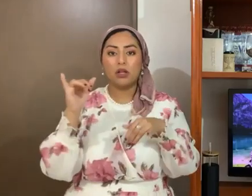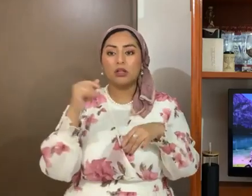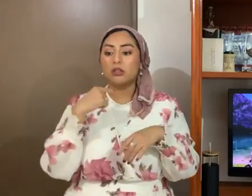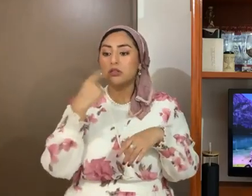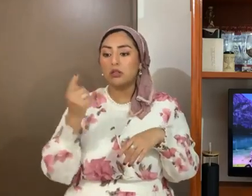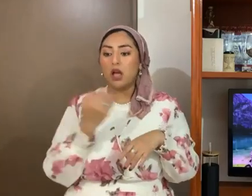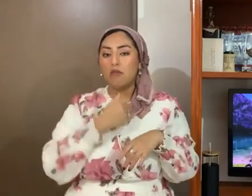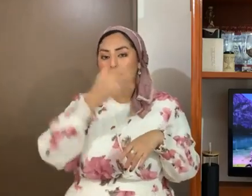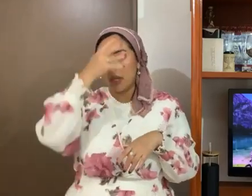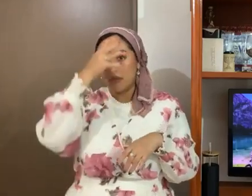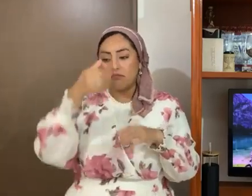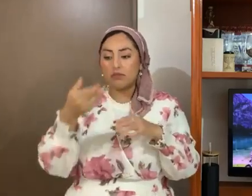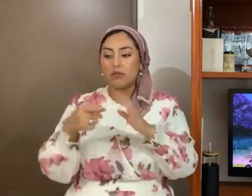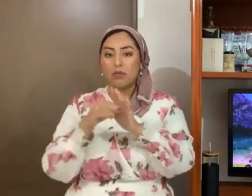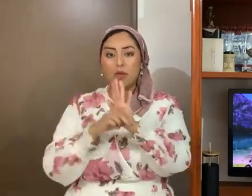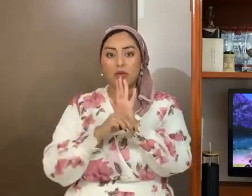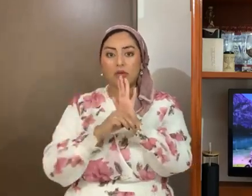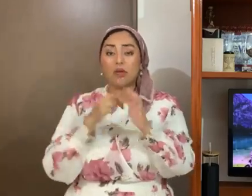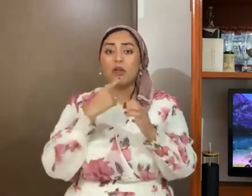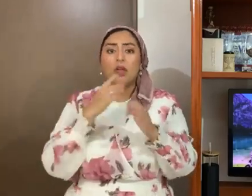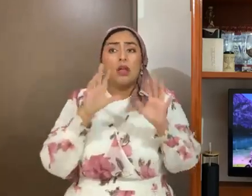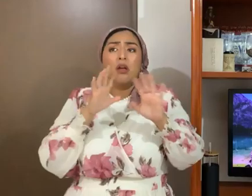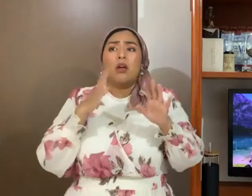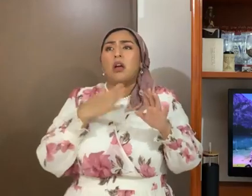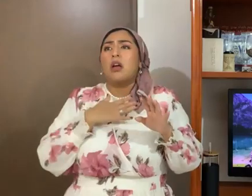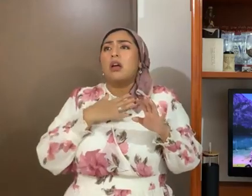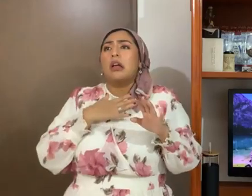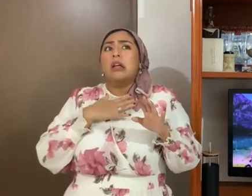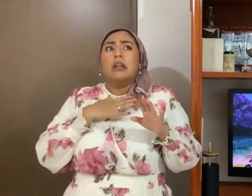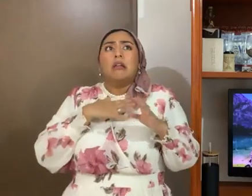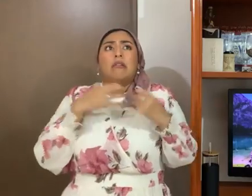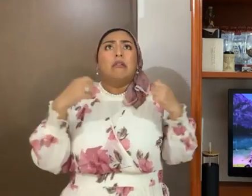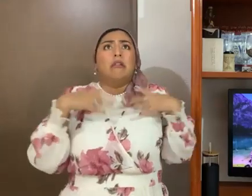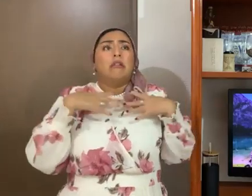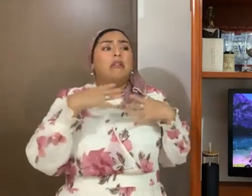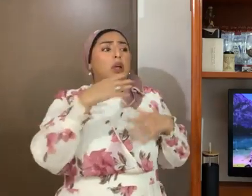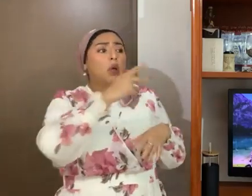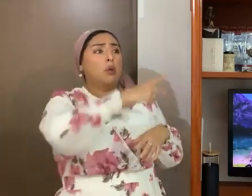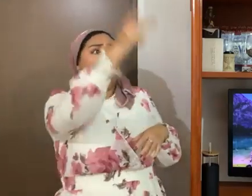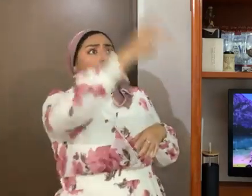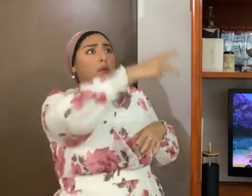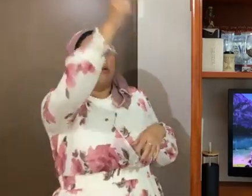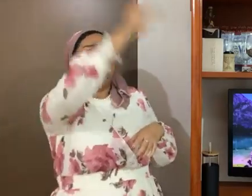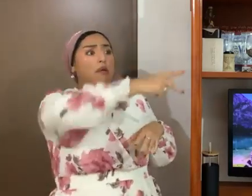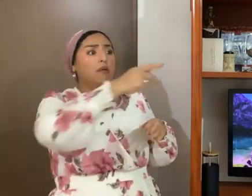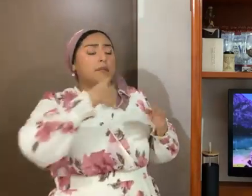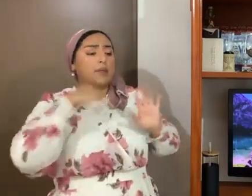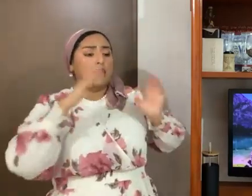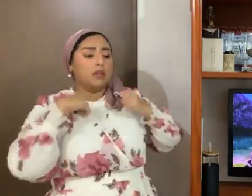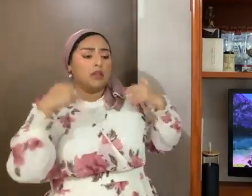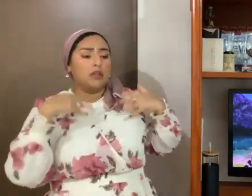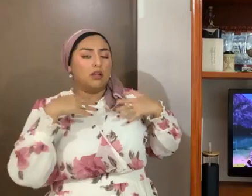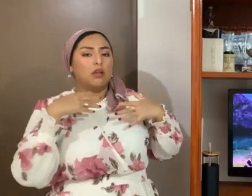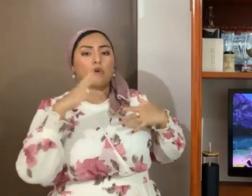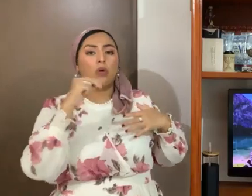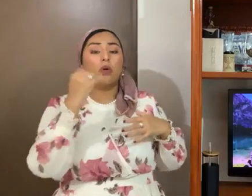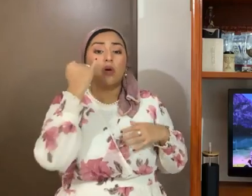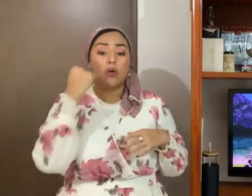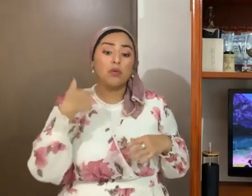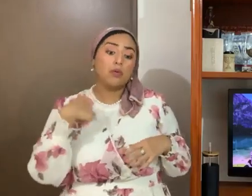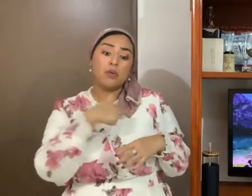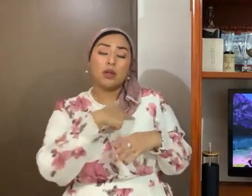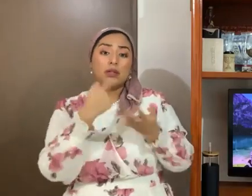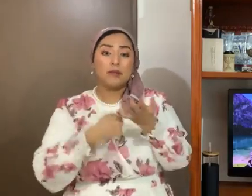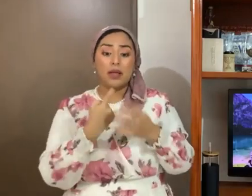nuestros padres a Moisés. No quiero desiertos, mejor háblame a través de él. No, si el Eterno nos aparta y nos pone en un